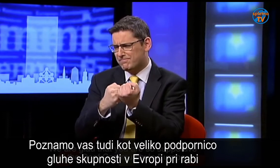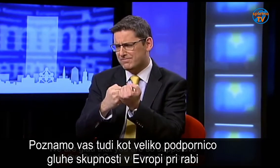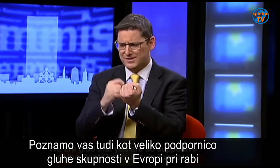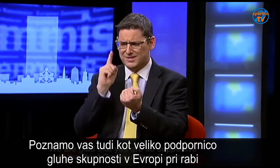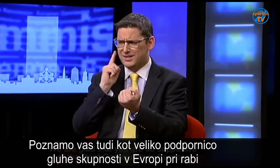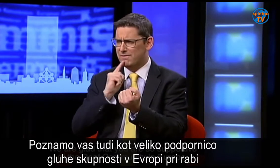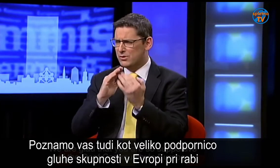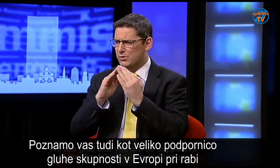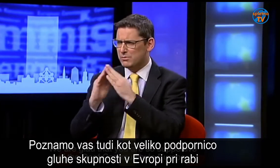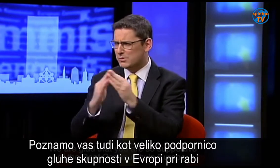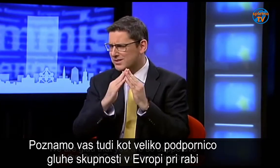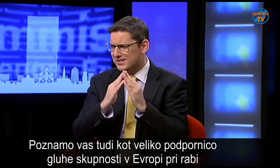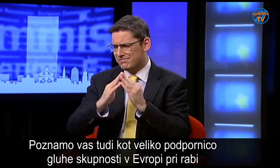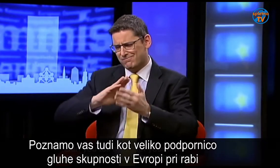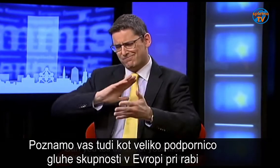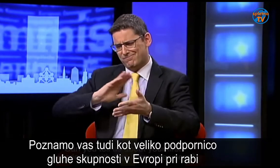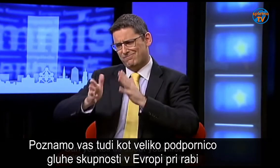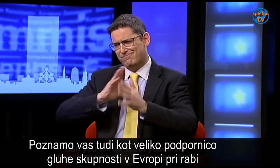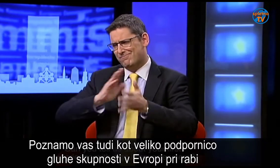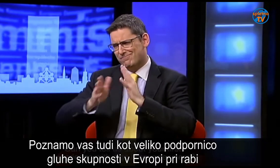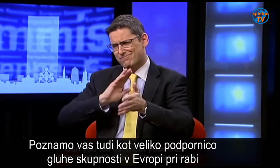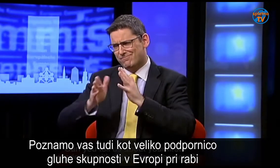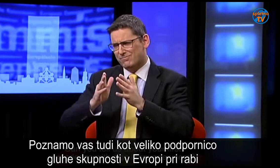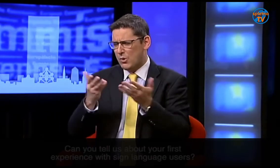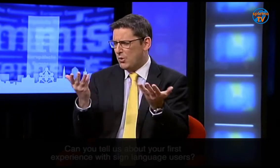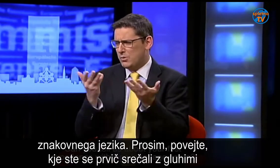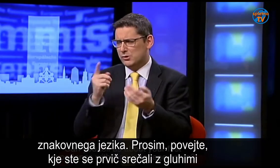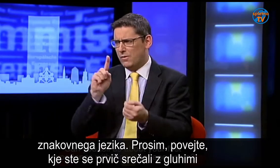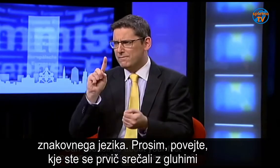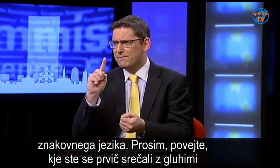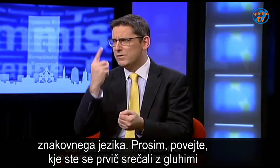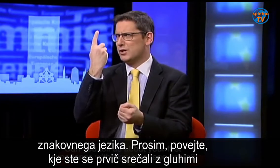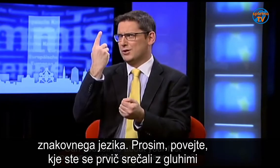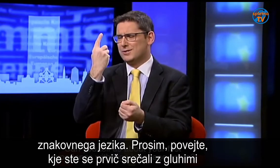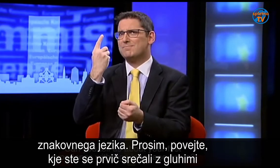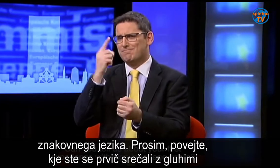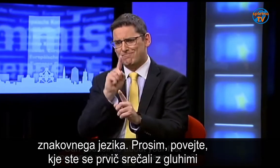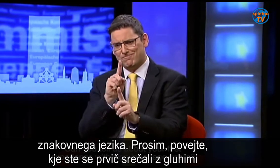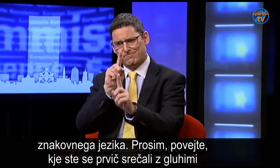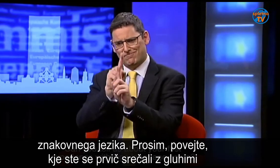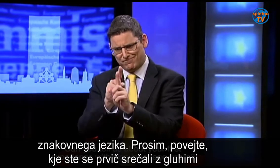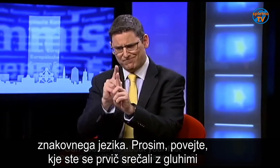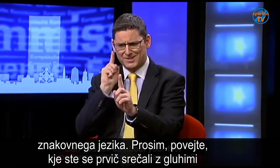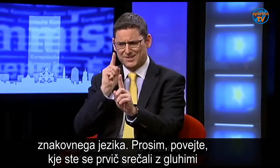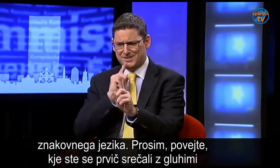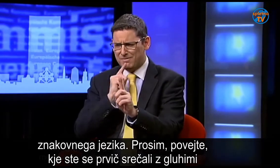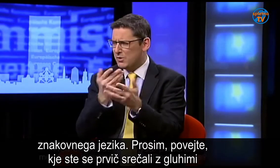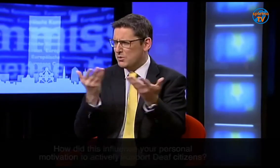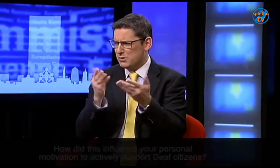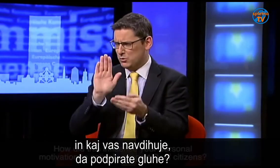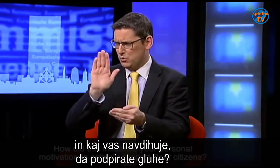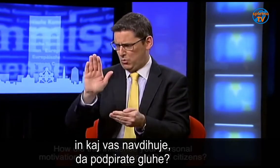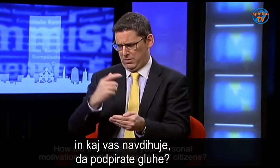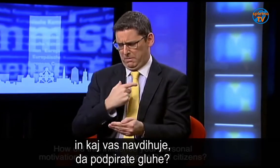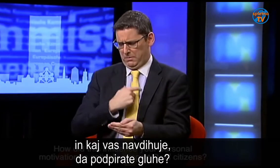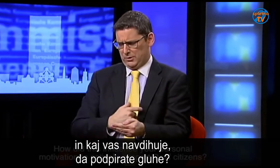Wir freuen uns sehr, dass Sie die Gehörlosengemeinschaft in Europa so unterstützen. Können Sie uns von Ihrer